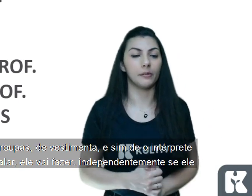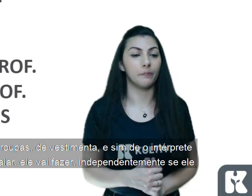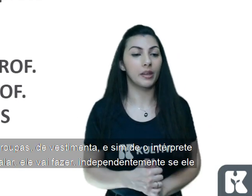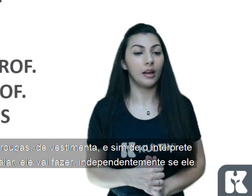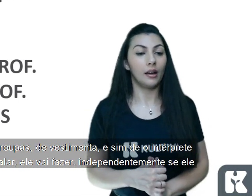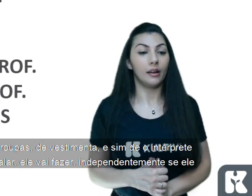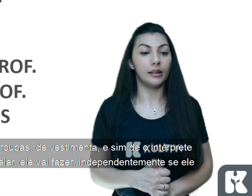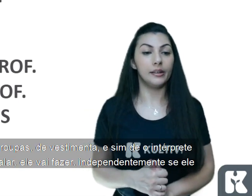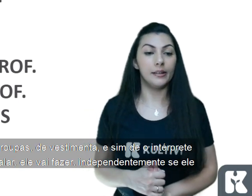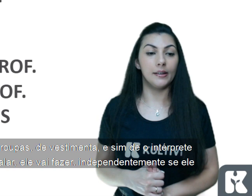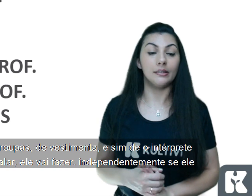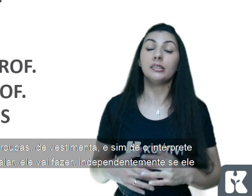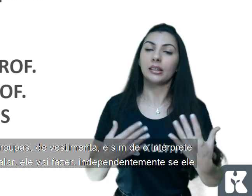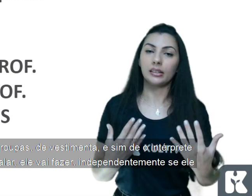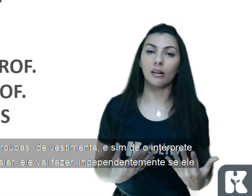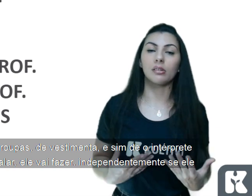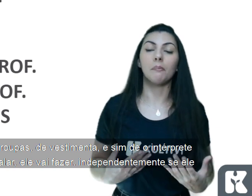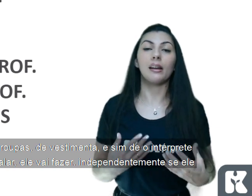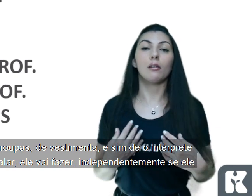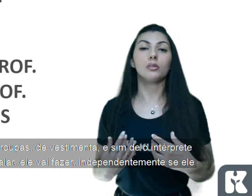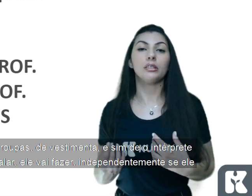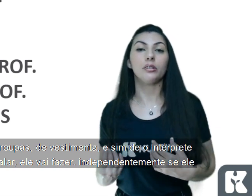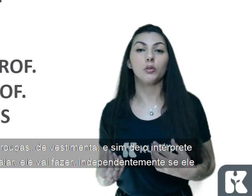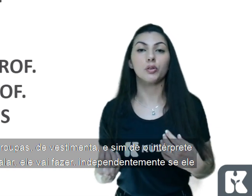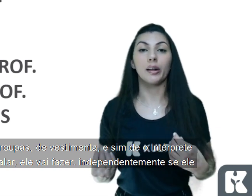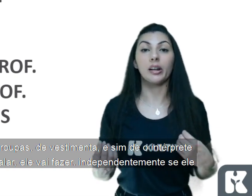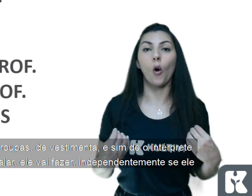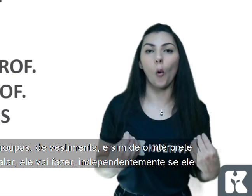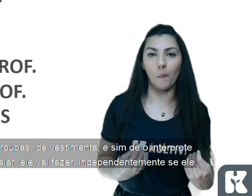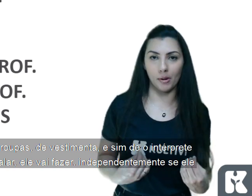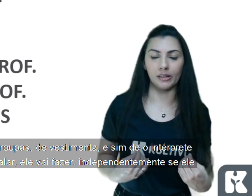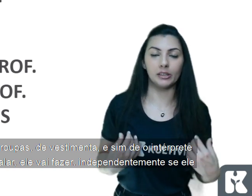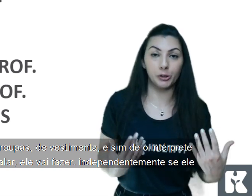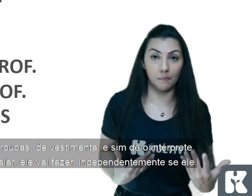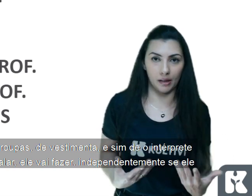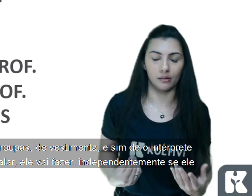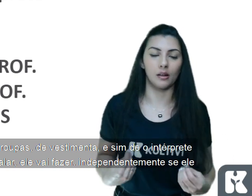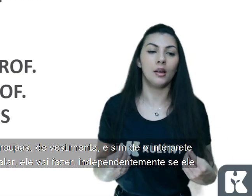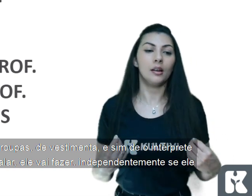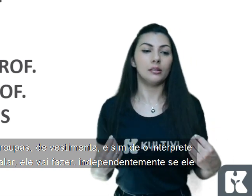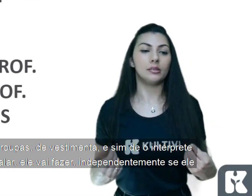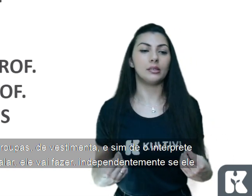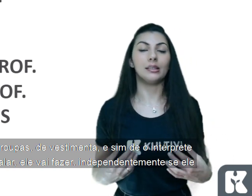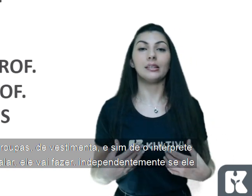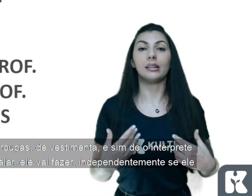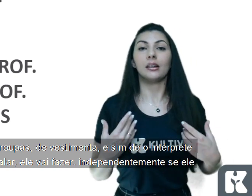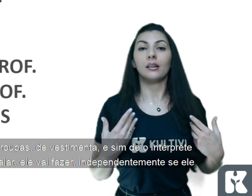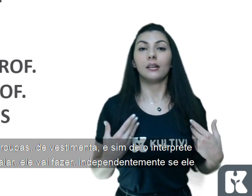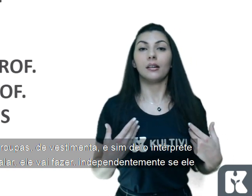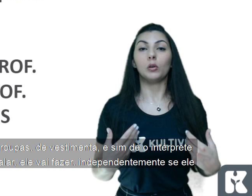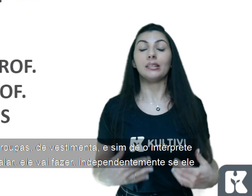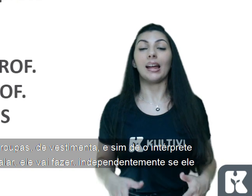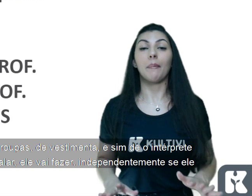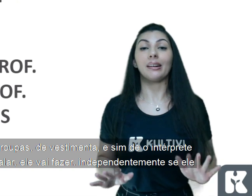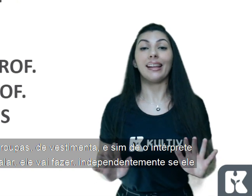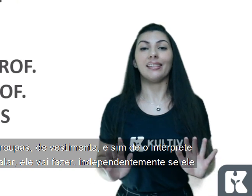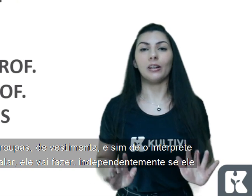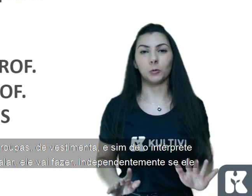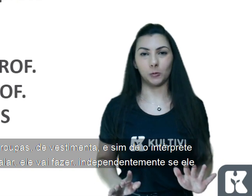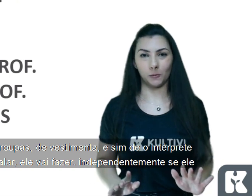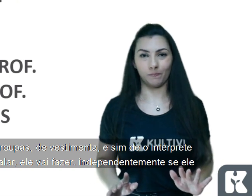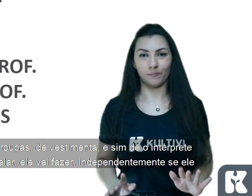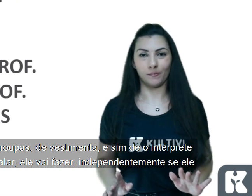né? Enfim. E descrição também não no sentido só de roupa, de vestimenta, e sim o intérprete